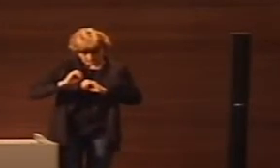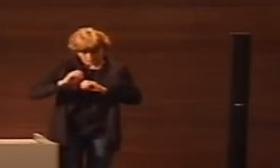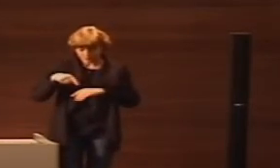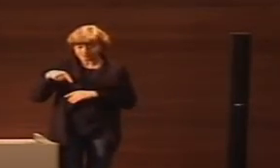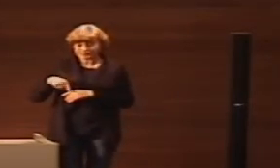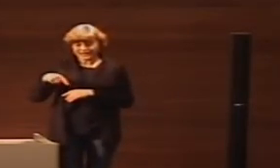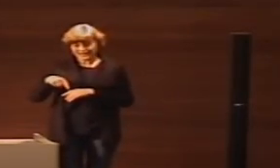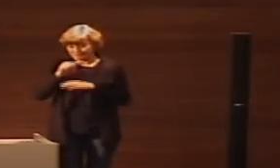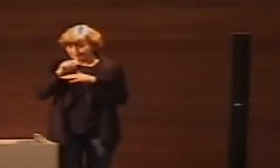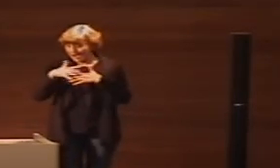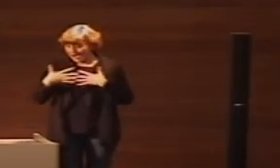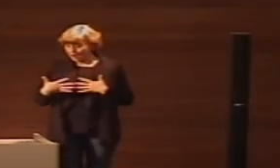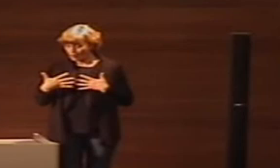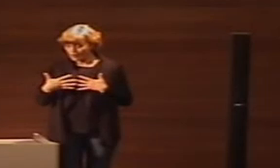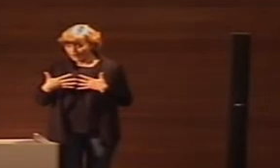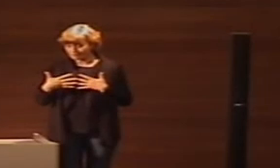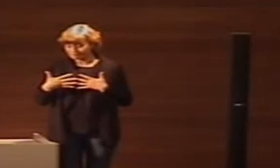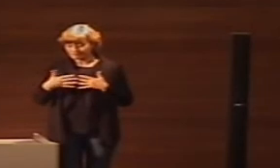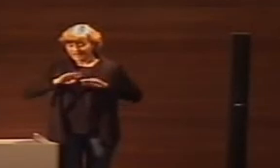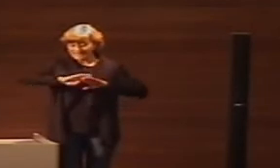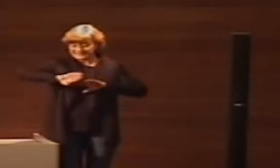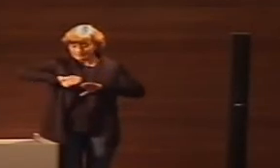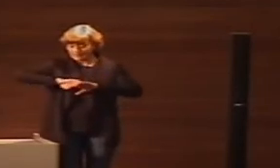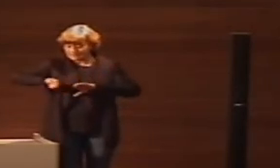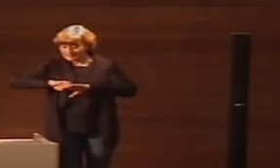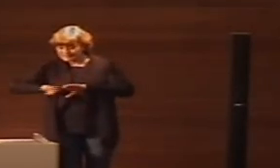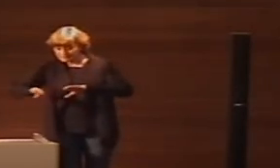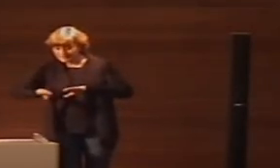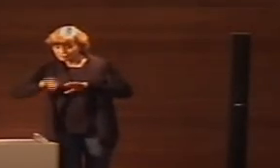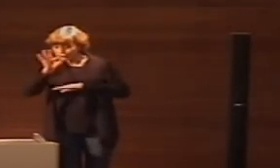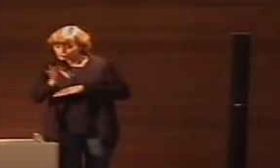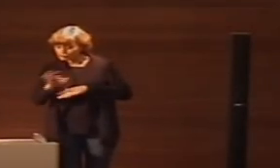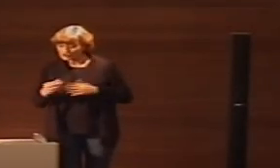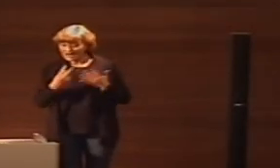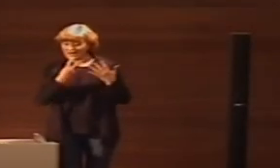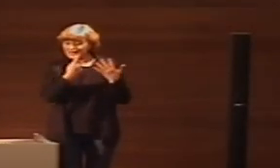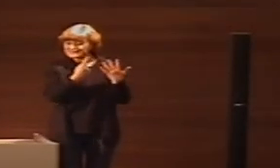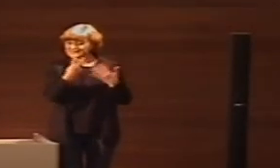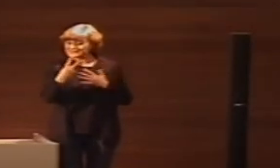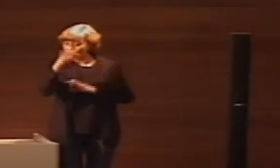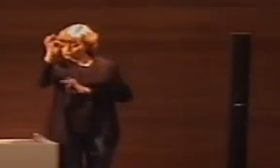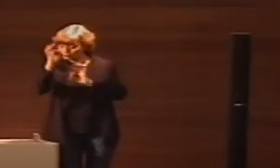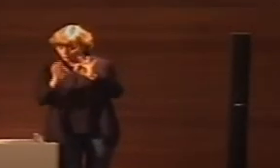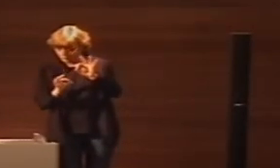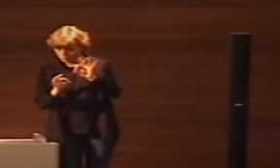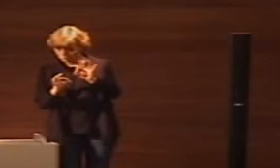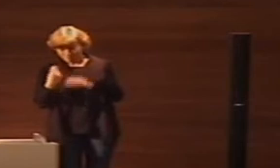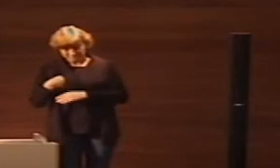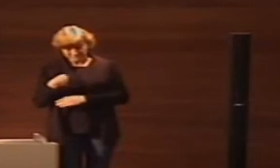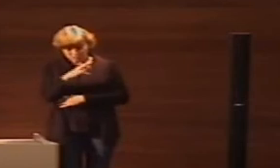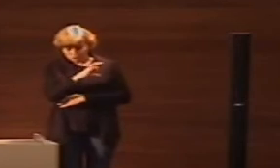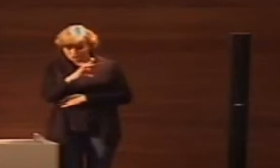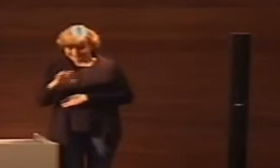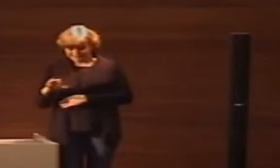de recogida selectiva, el 62% de fracción rechazo. Producimos en Donosti durante